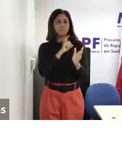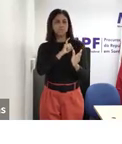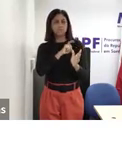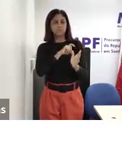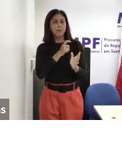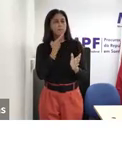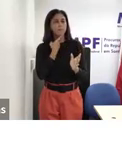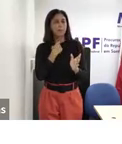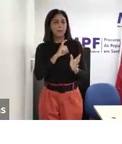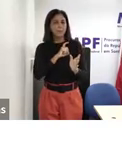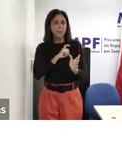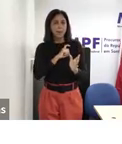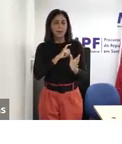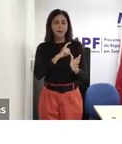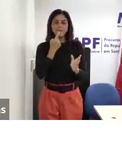fazer